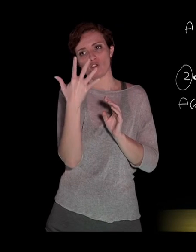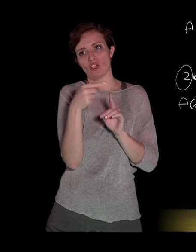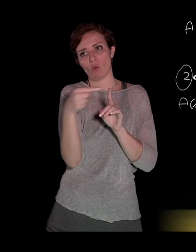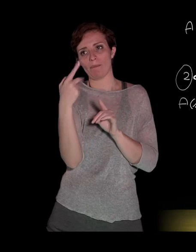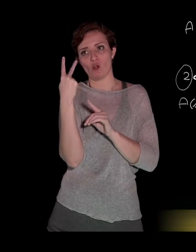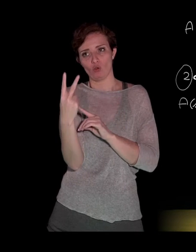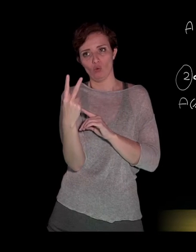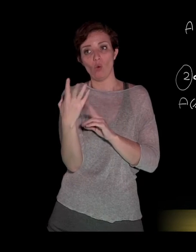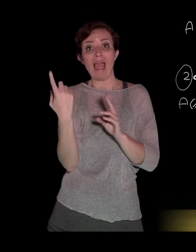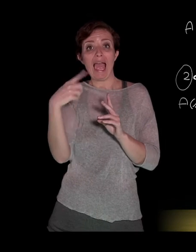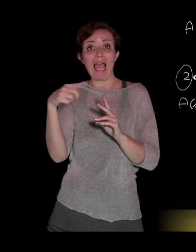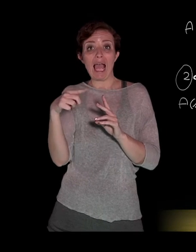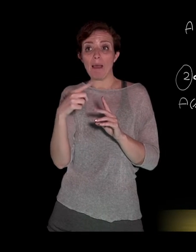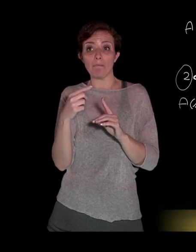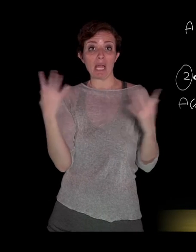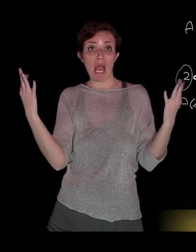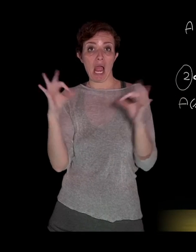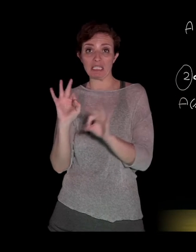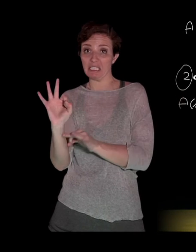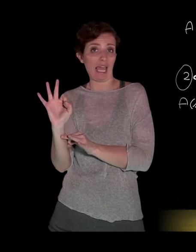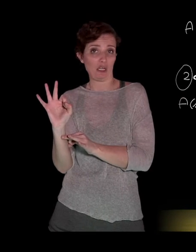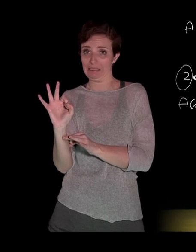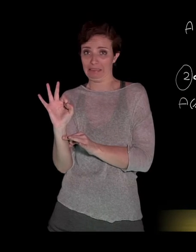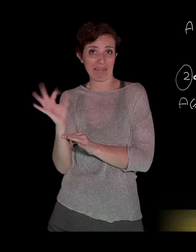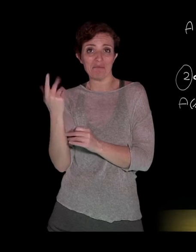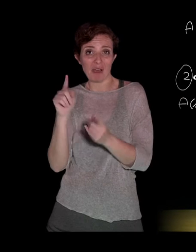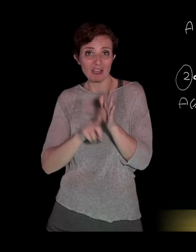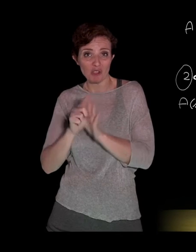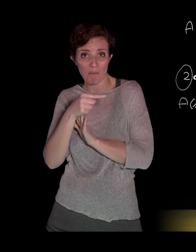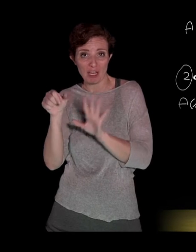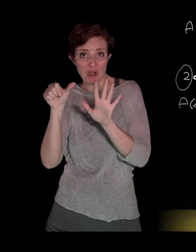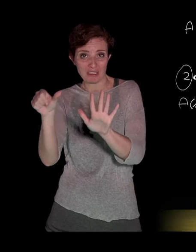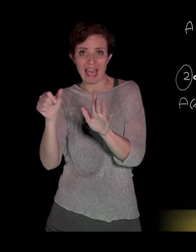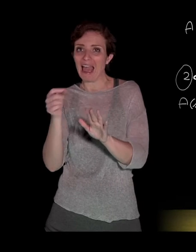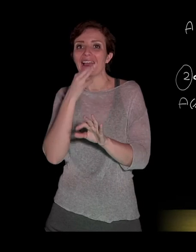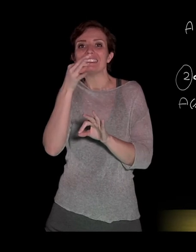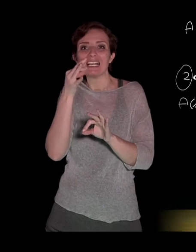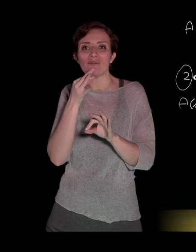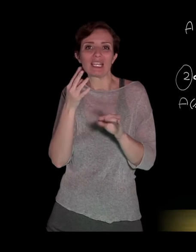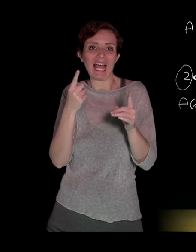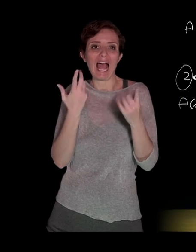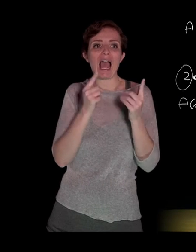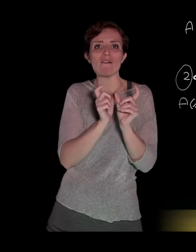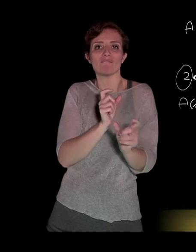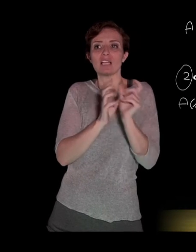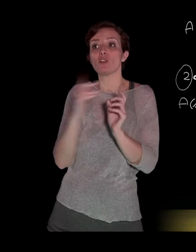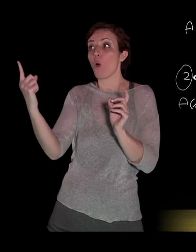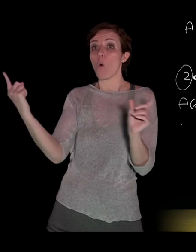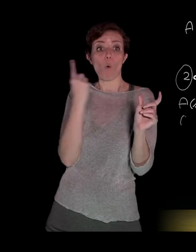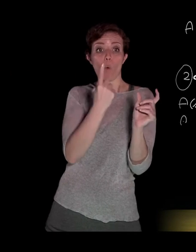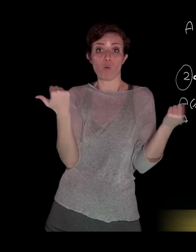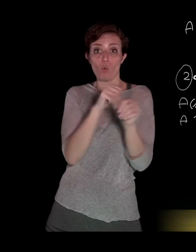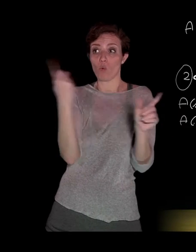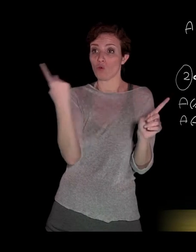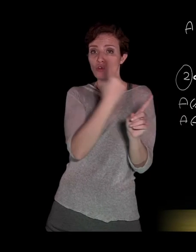non Annulla il polinomio perché fa - 6 quindi diciamo che il fattore 1 non è un fattore che non è uno zero del